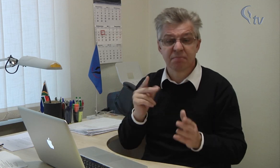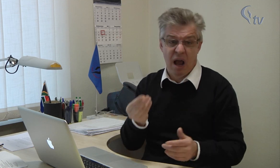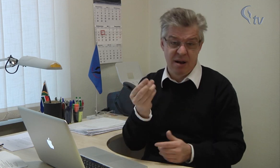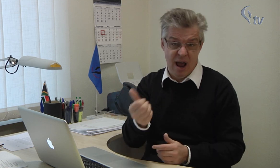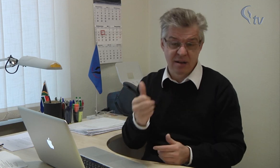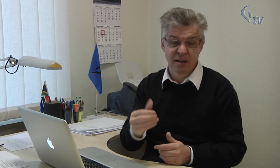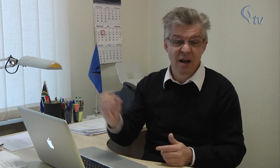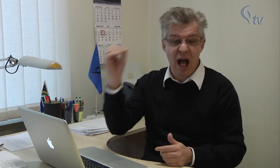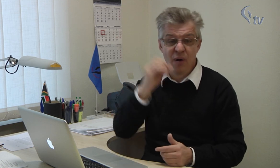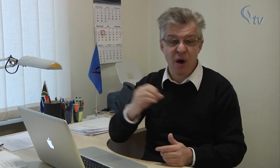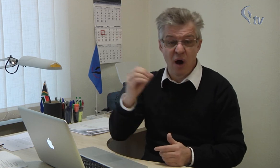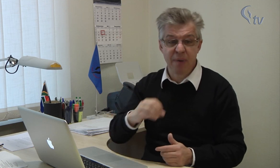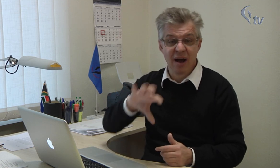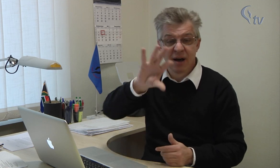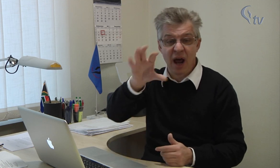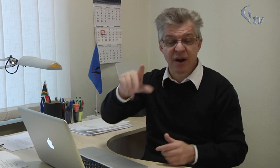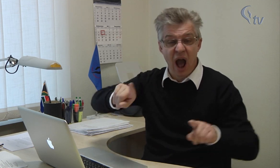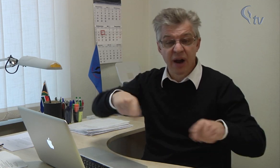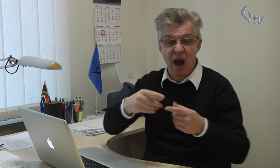Euroopa Regionaalarengu fondist.